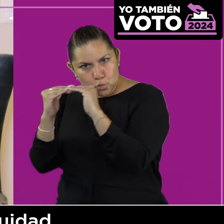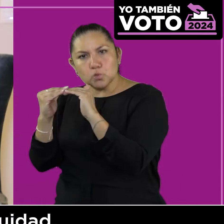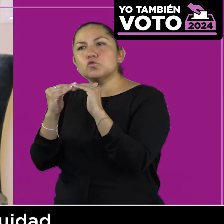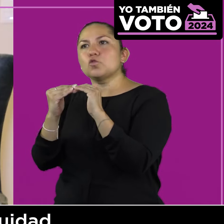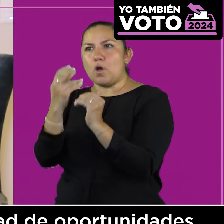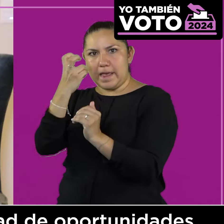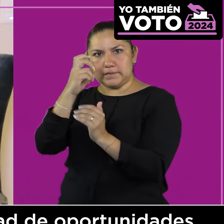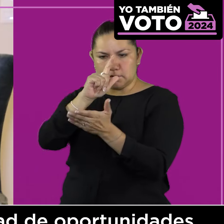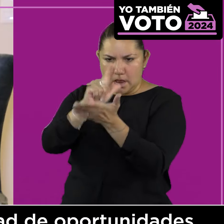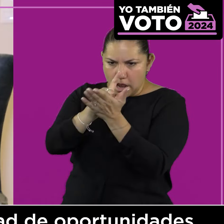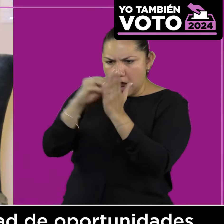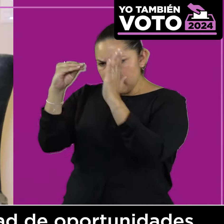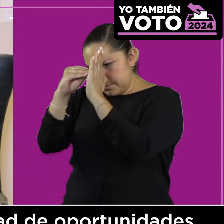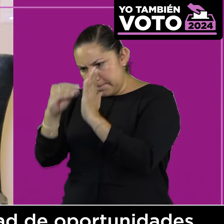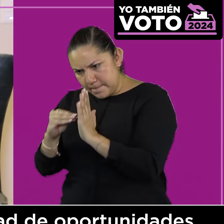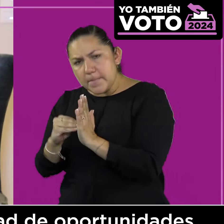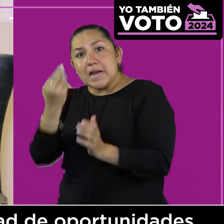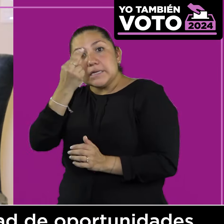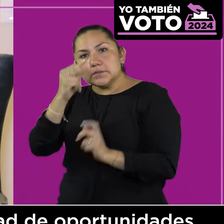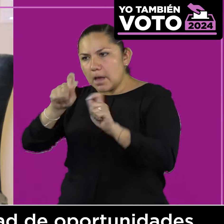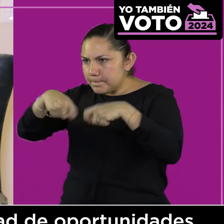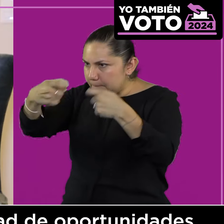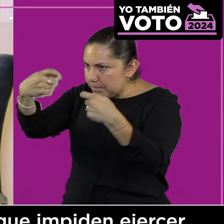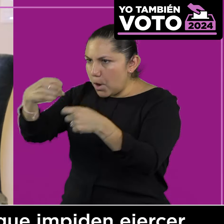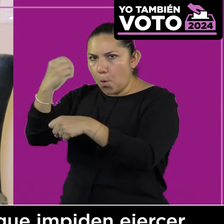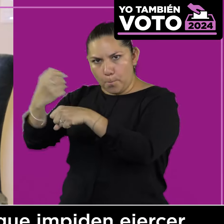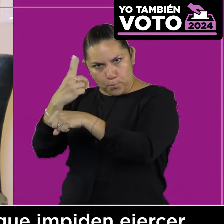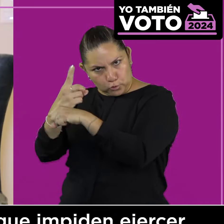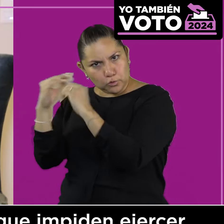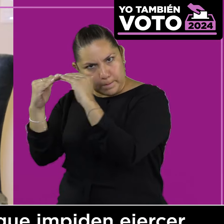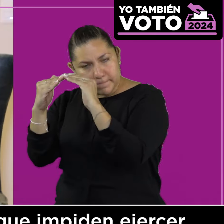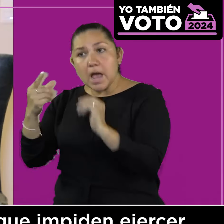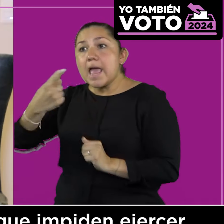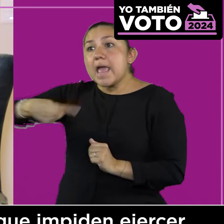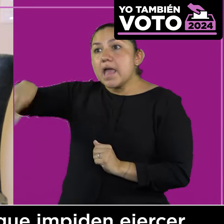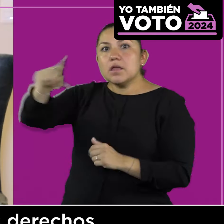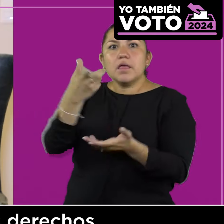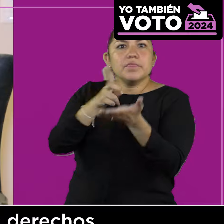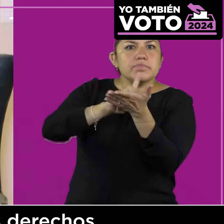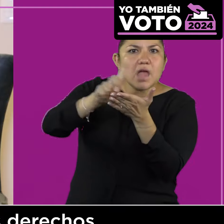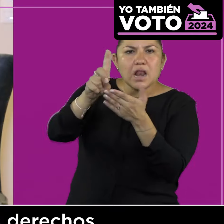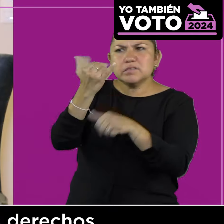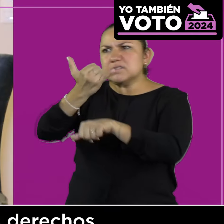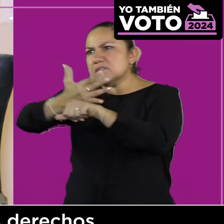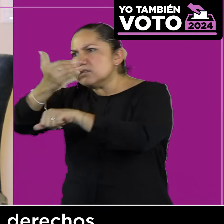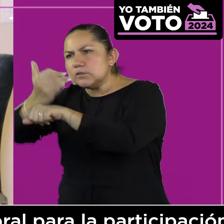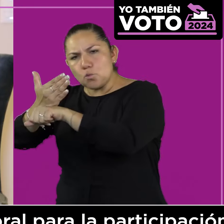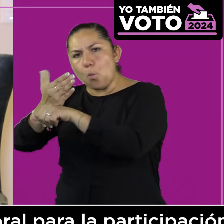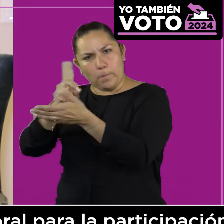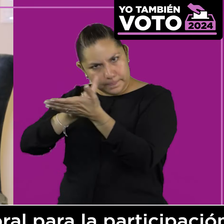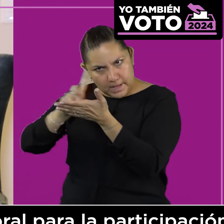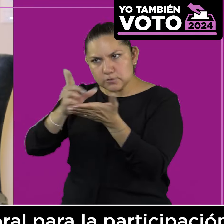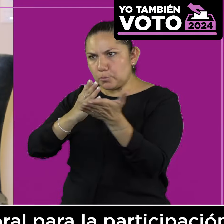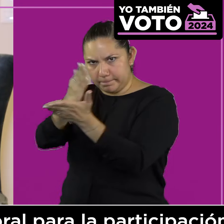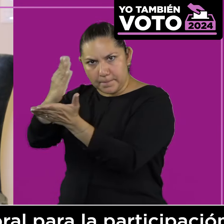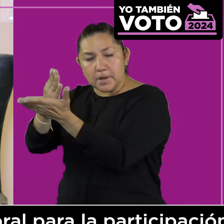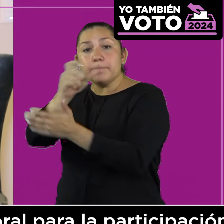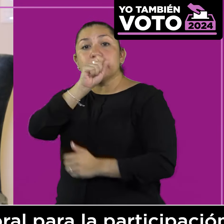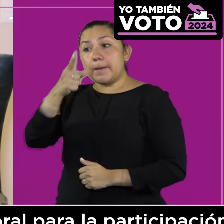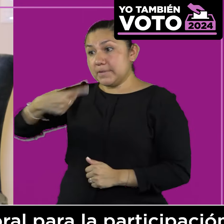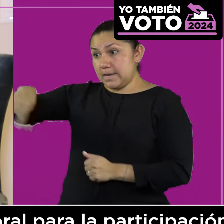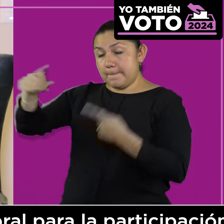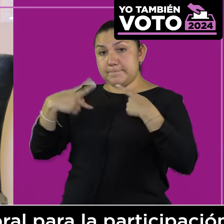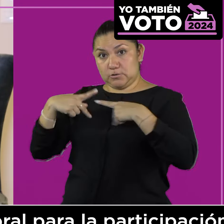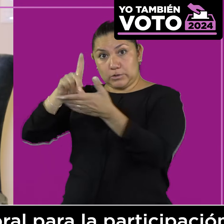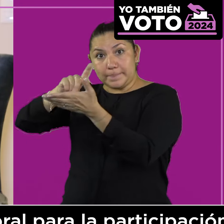equidad promover la igualdad de oportunidades eliminar barras pan ejercer todos los derechos reforma político electoral